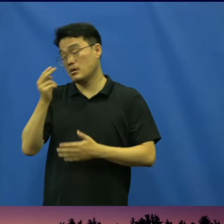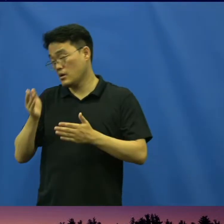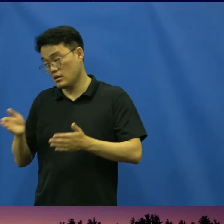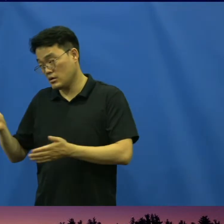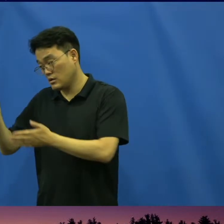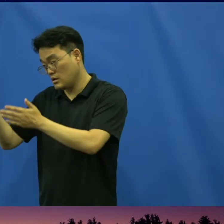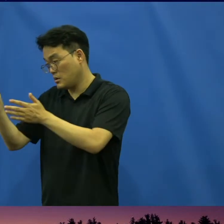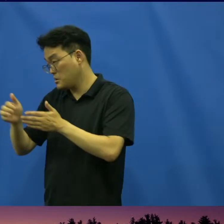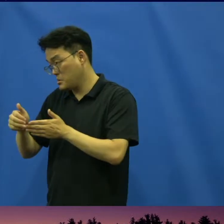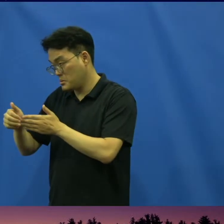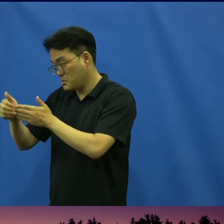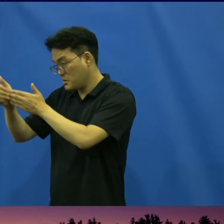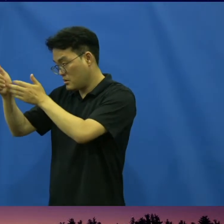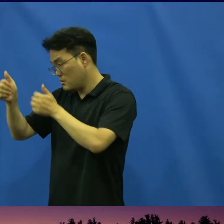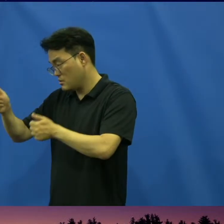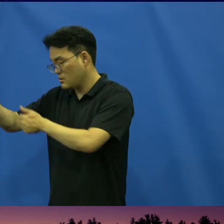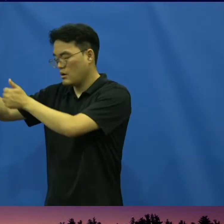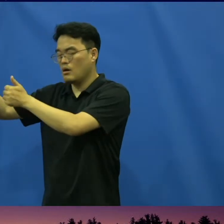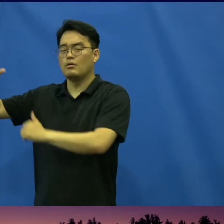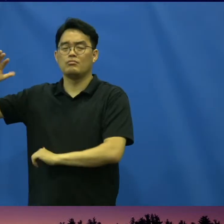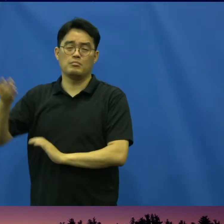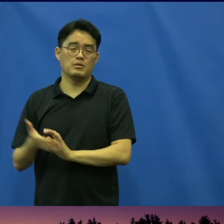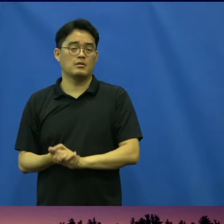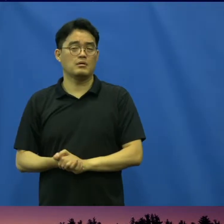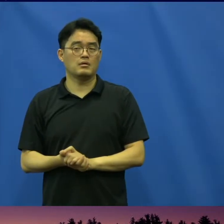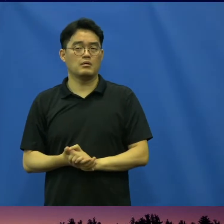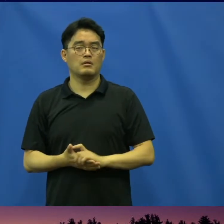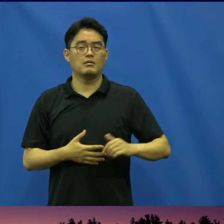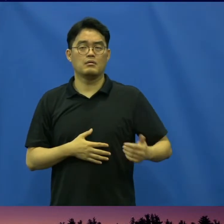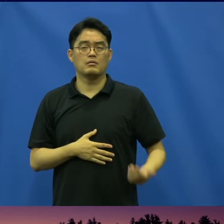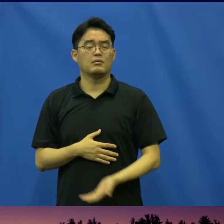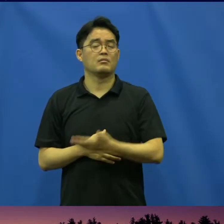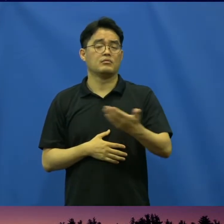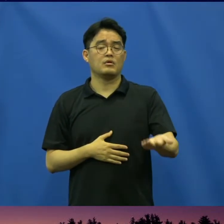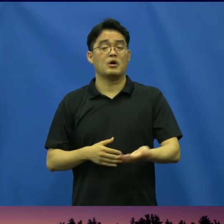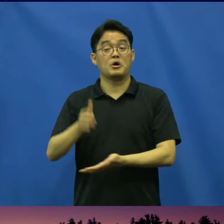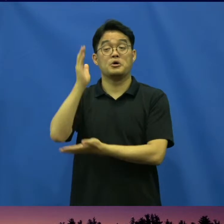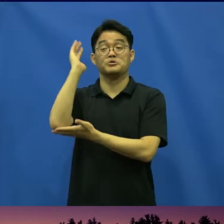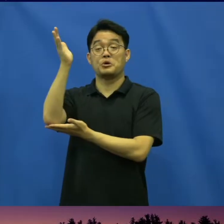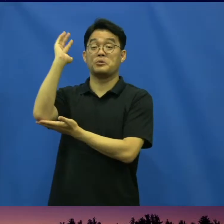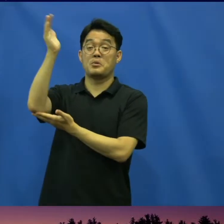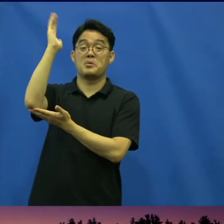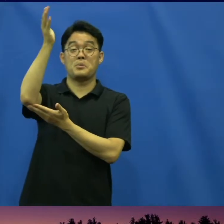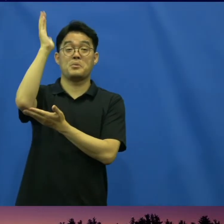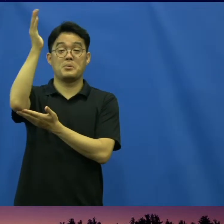설교도 마찬가지예요. 설교를 잘하면 뭐예요? 설교를 통해 사람을 살려내야지.